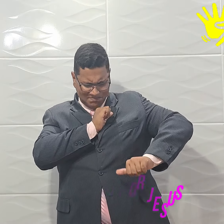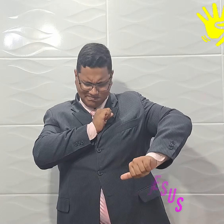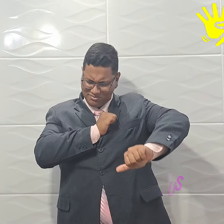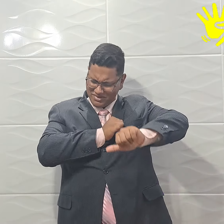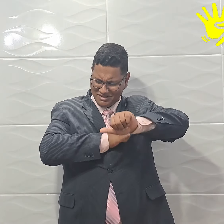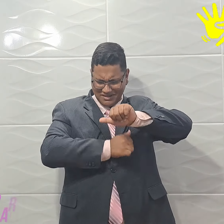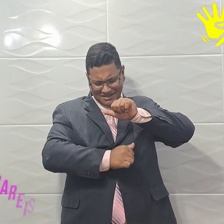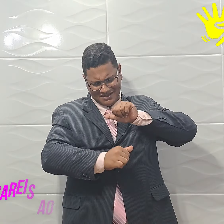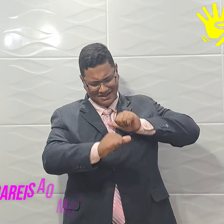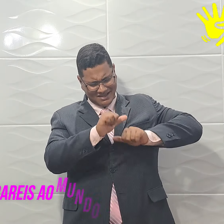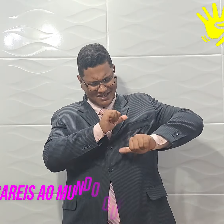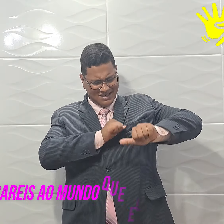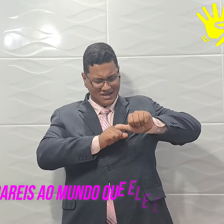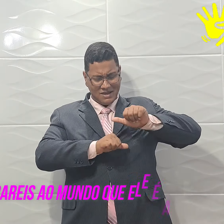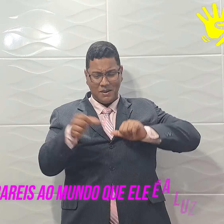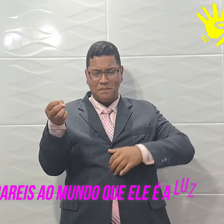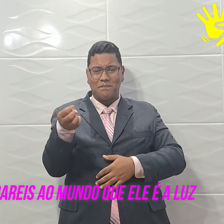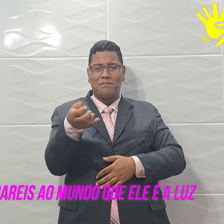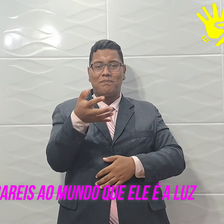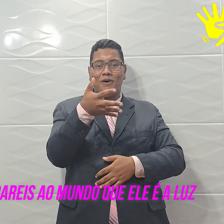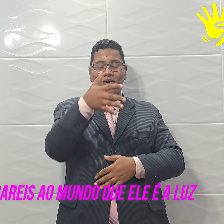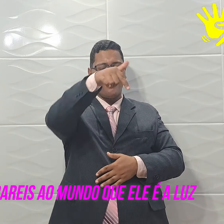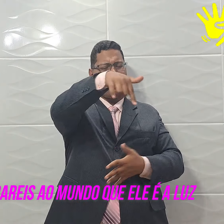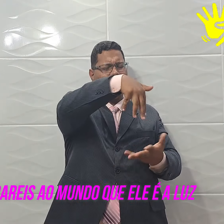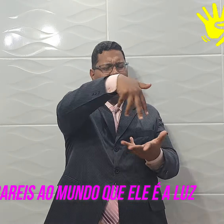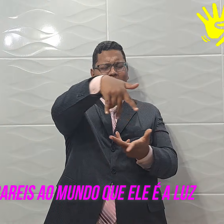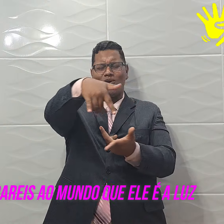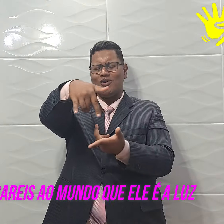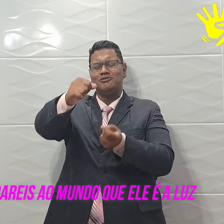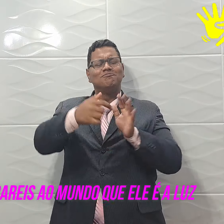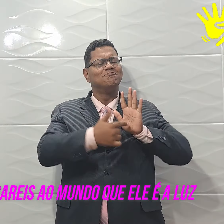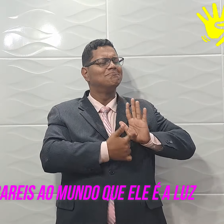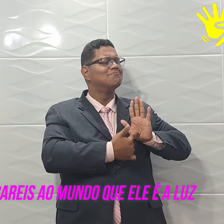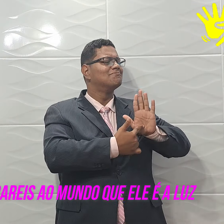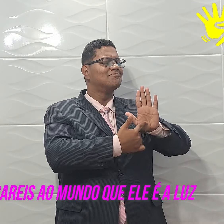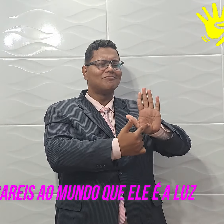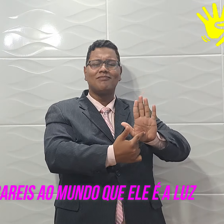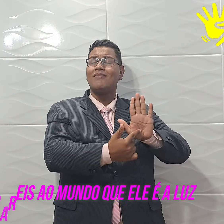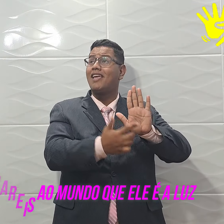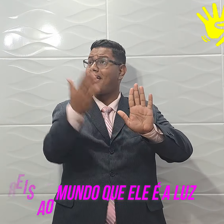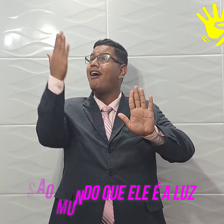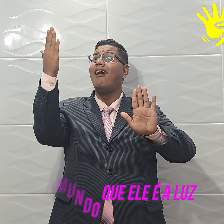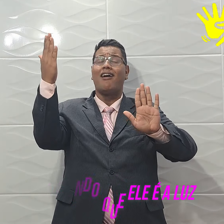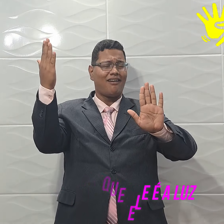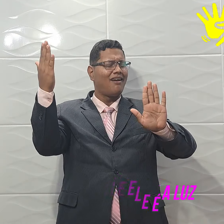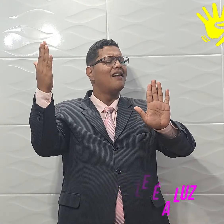Mostrarei só o mundo que Ele é a luz